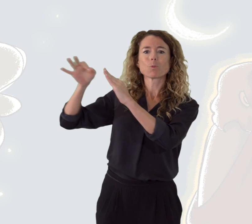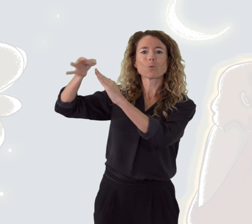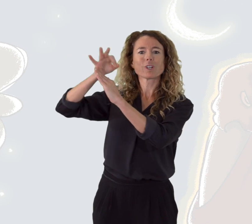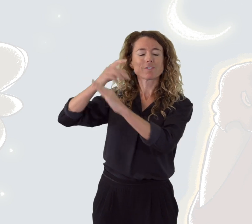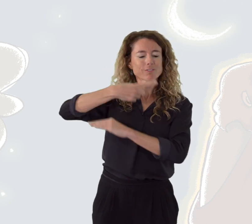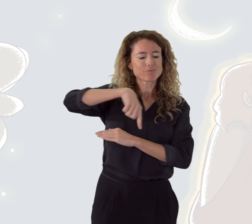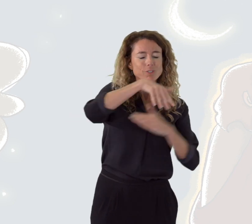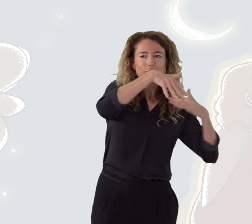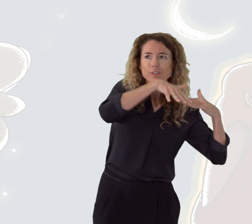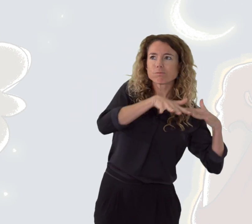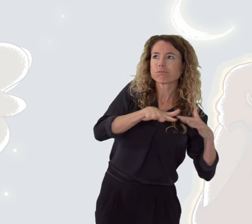Ensuite, ils vont au mont des Oliviers.